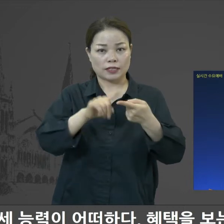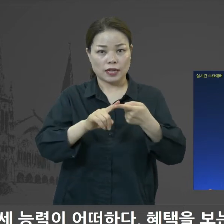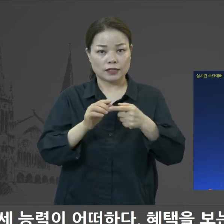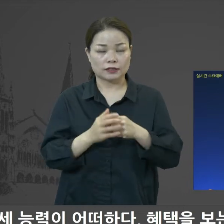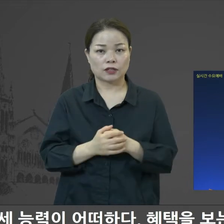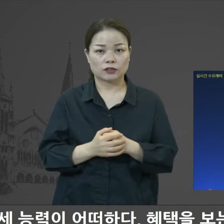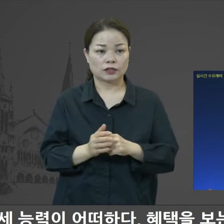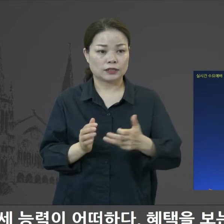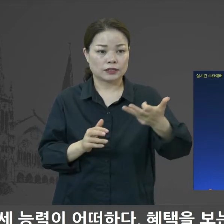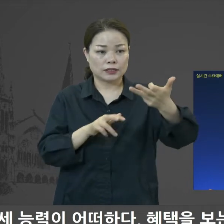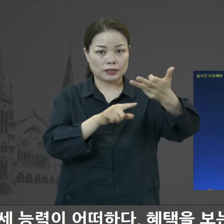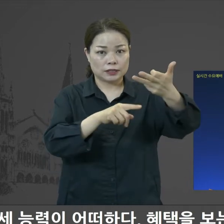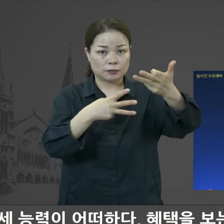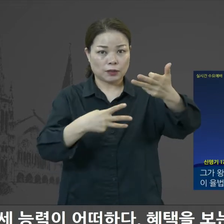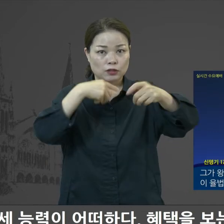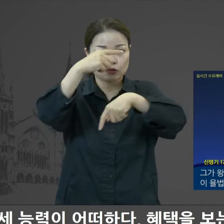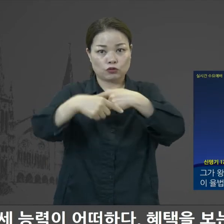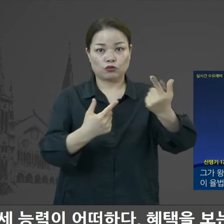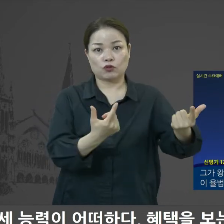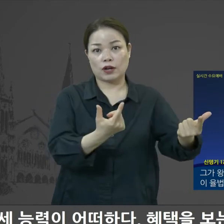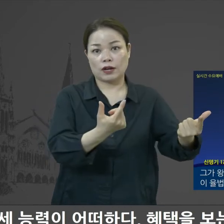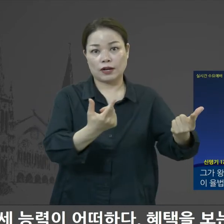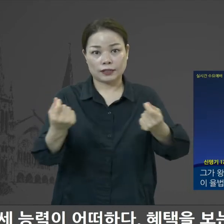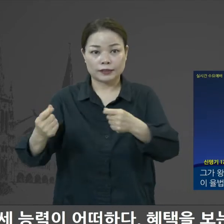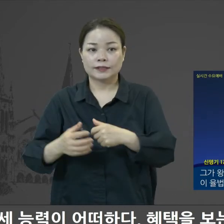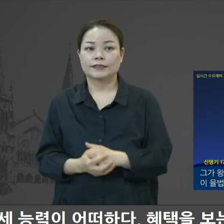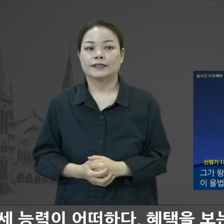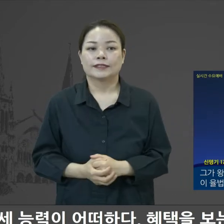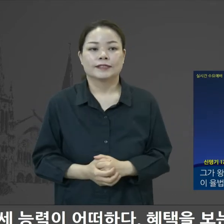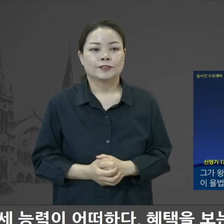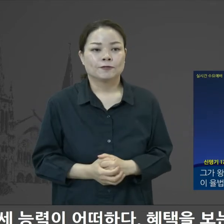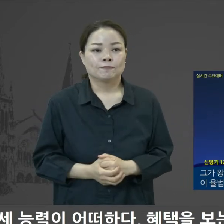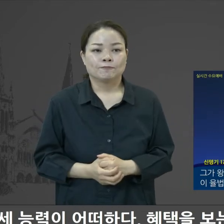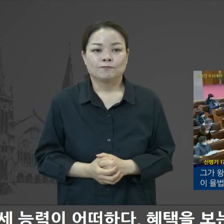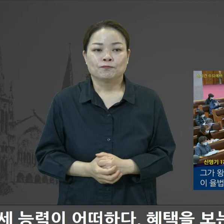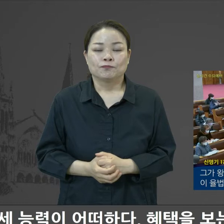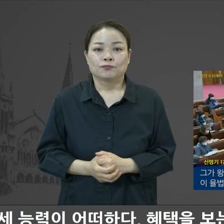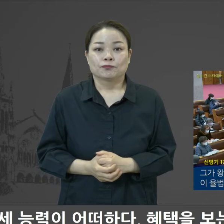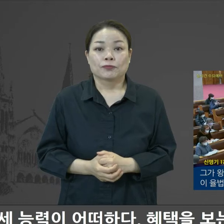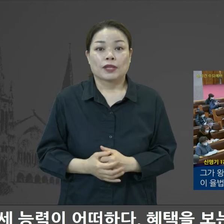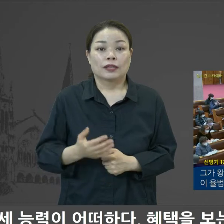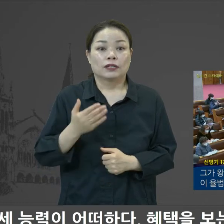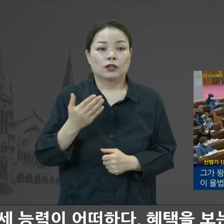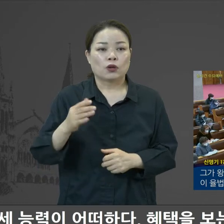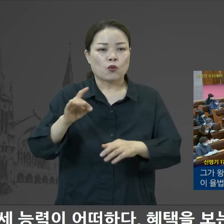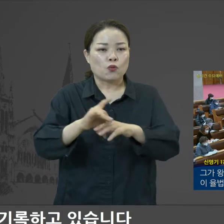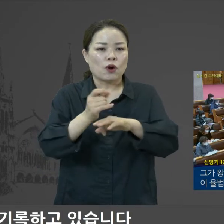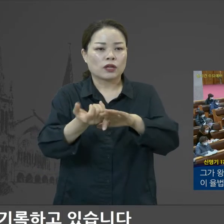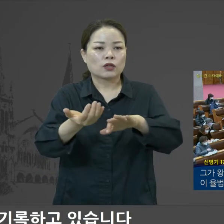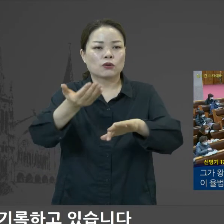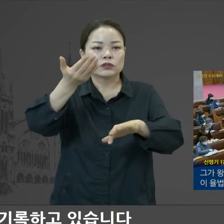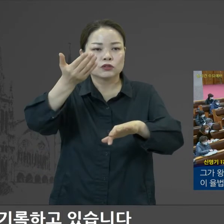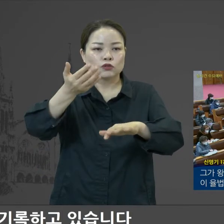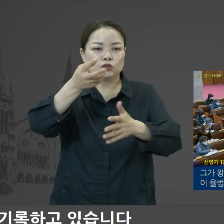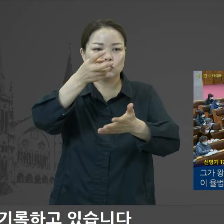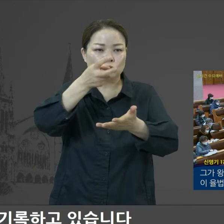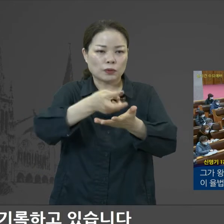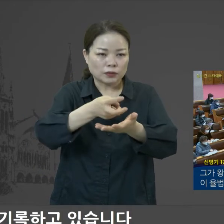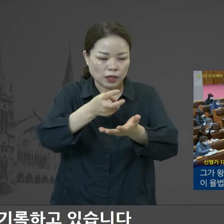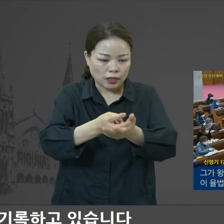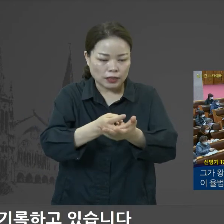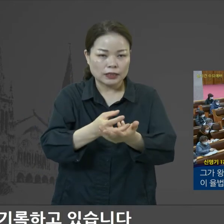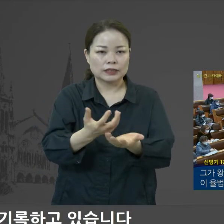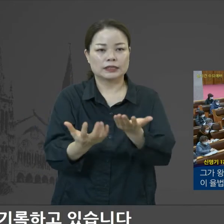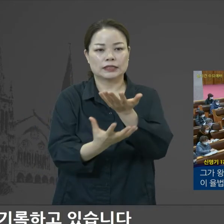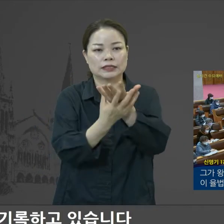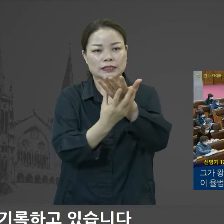읽은 18절의 말씀을 같이 한번 다시 읽어보겠습니다. 시작. 그가 왕 위에 오르거든 이